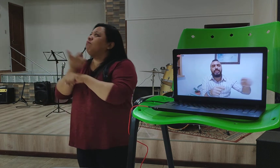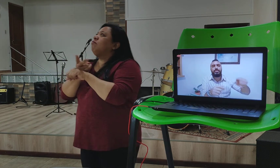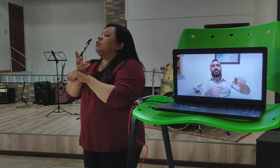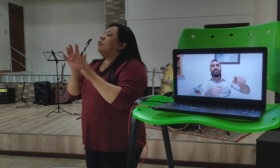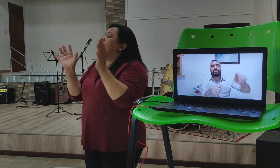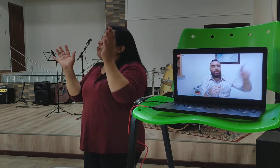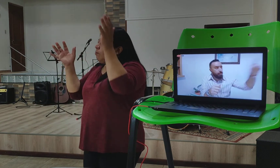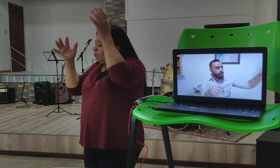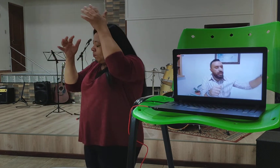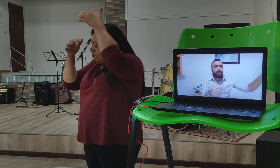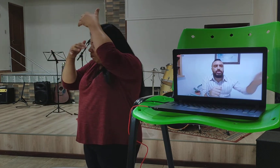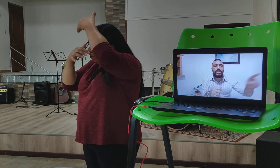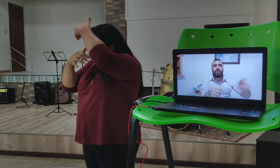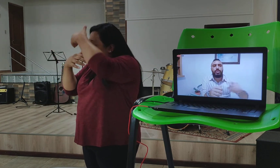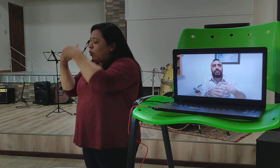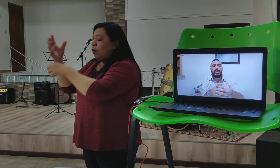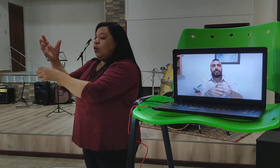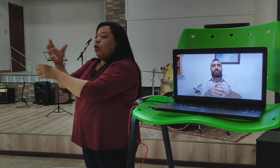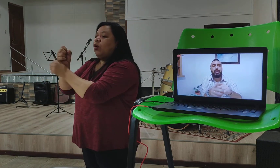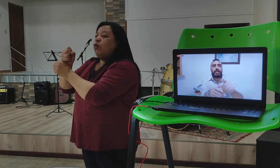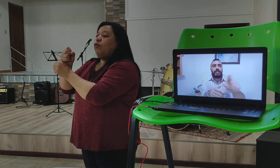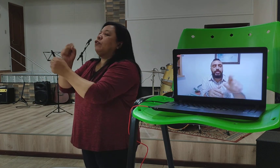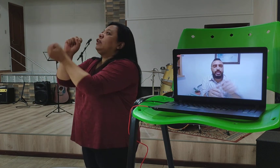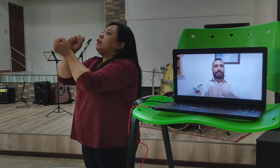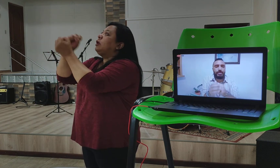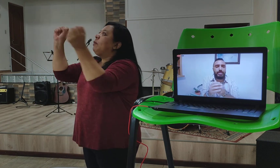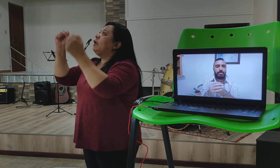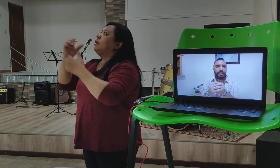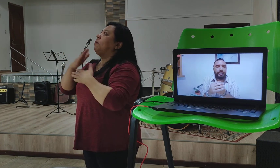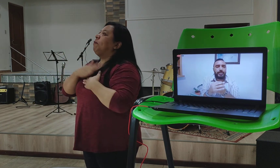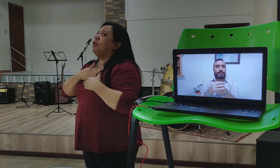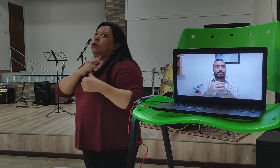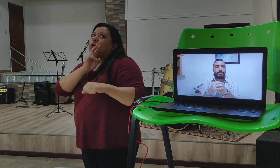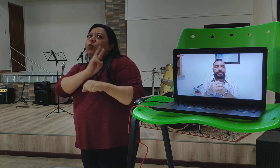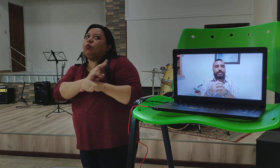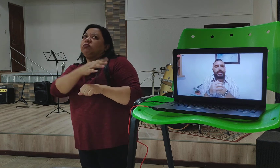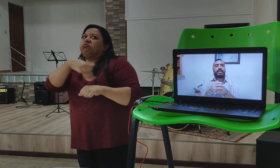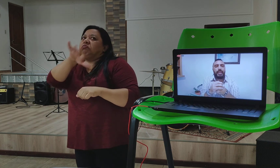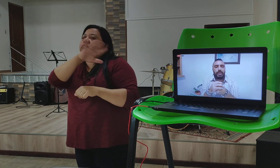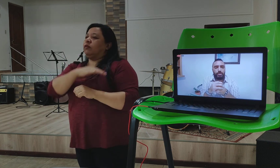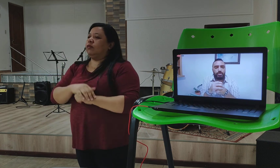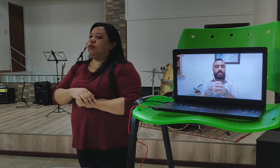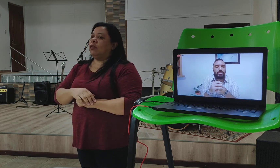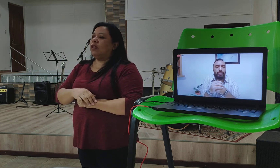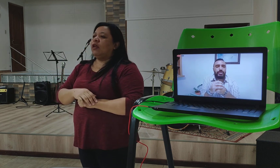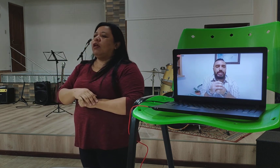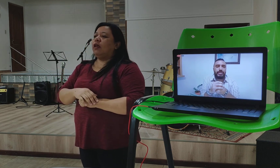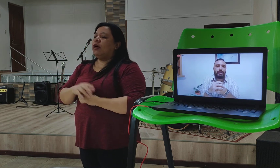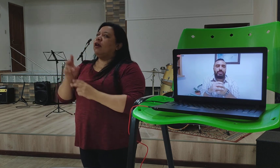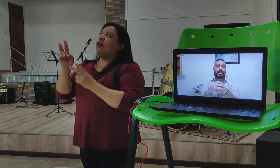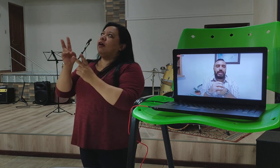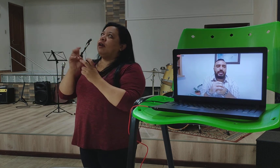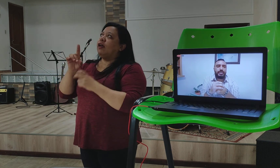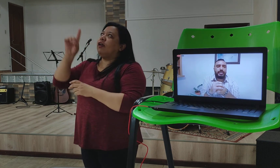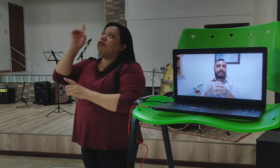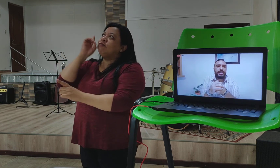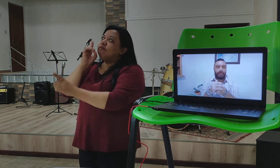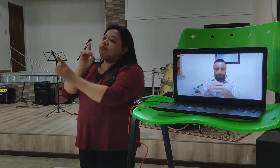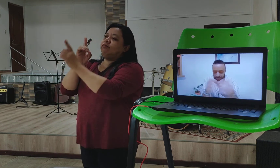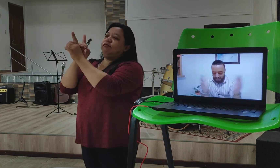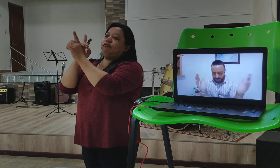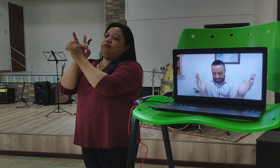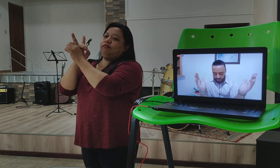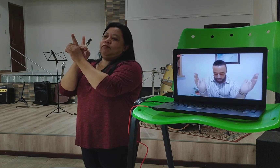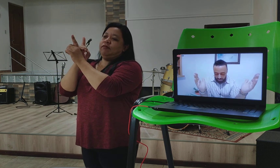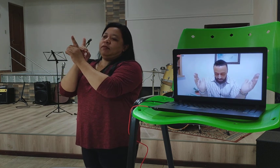o entendimento, busque no Senhor o livramento, e aí você vai perceber que é no Senhor que você vai encontrar. E aí